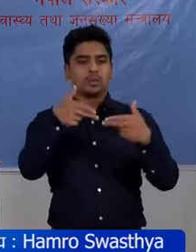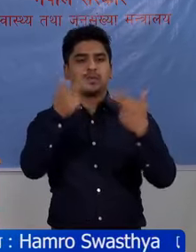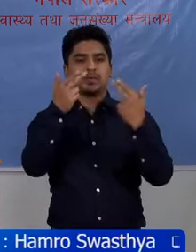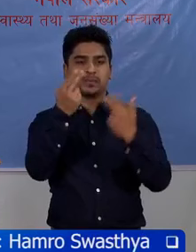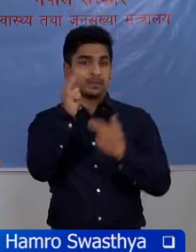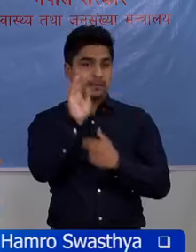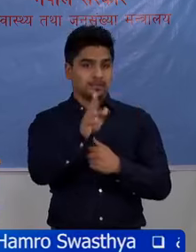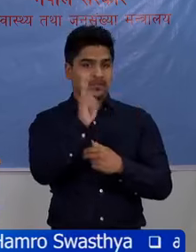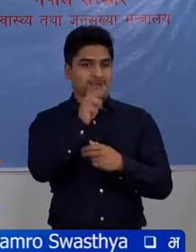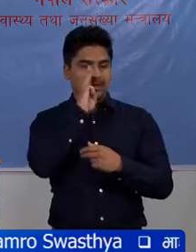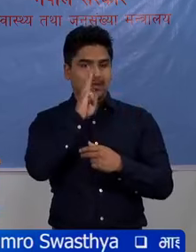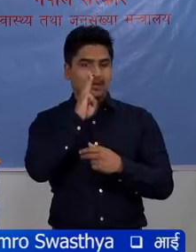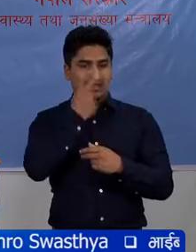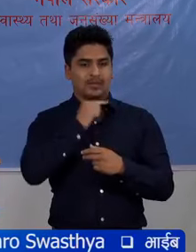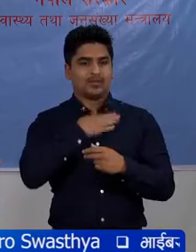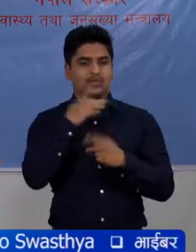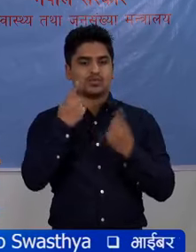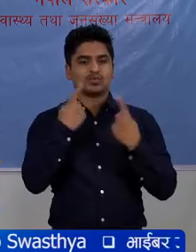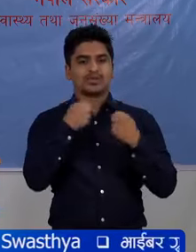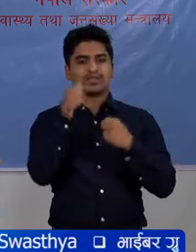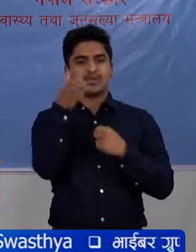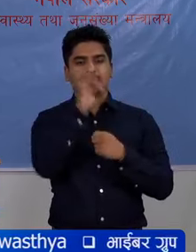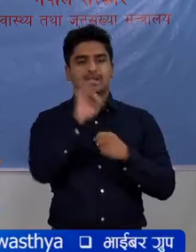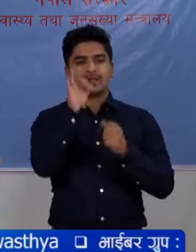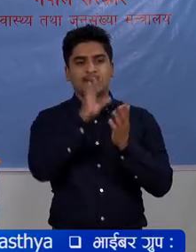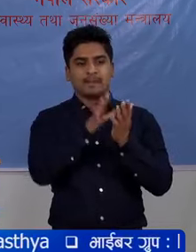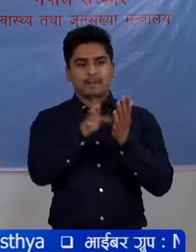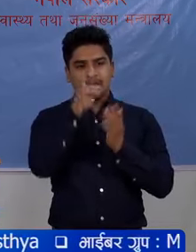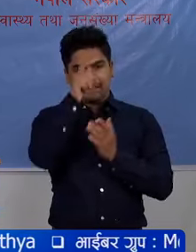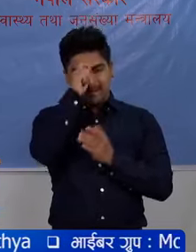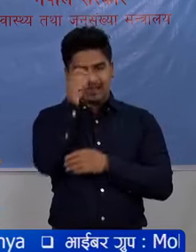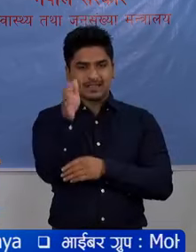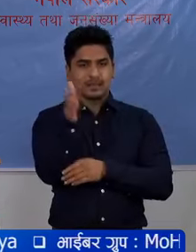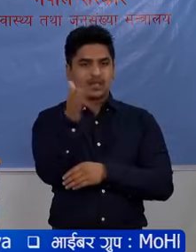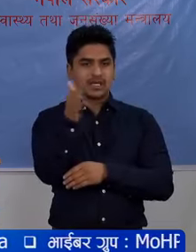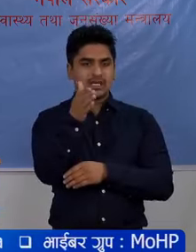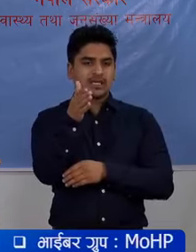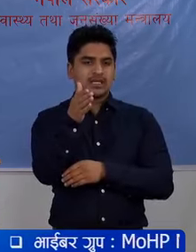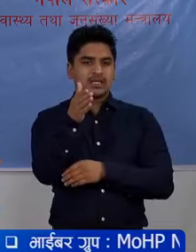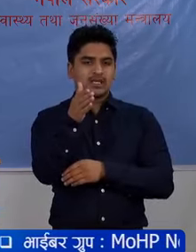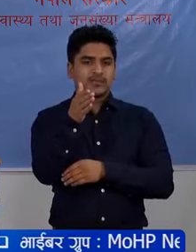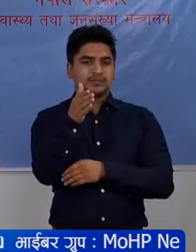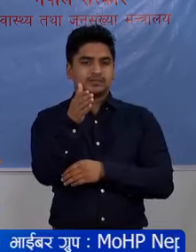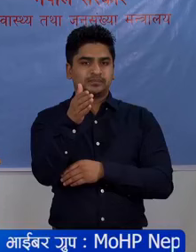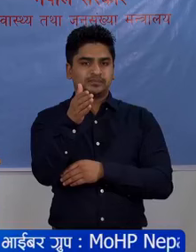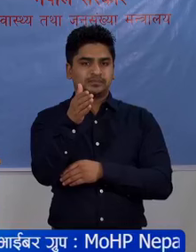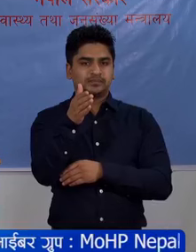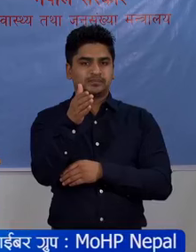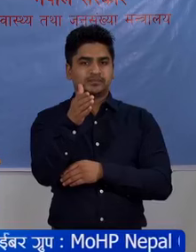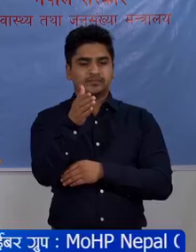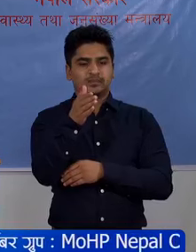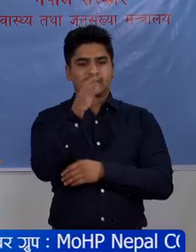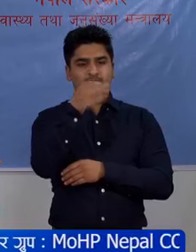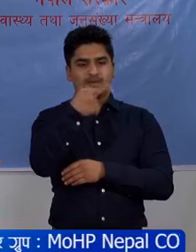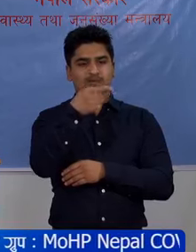तेश मा आमरो स्वास्ते तथा जनसंख्या मंत्रा लाईको तरफाटा। मानने स्वास्थे तथा जन संख्या राजी मंत्री